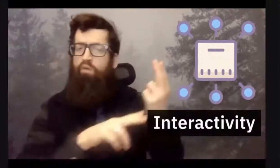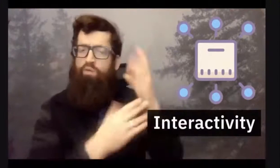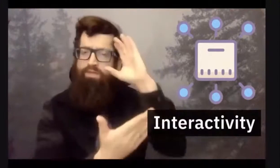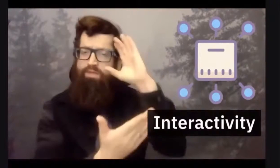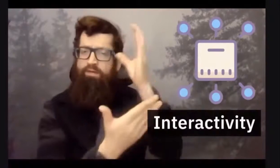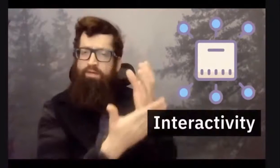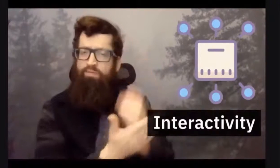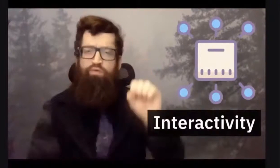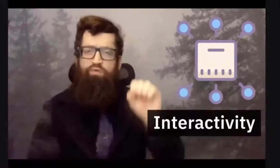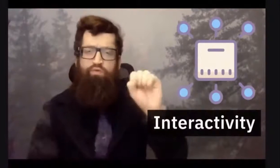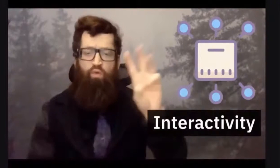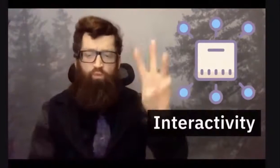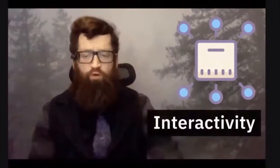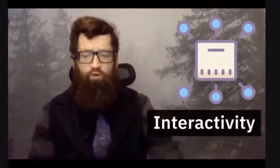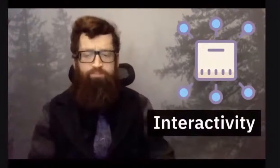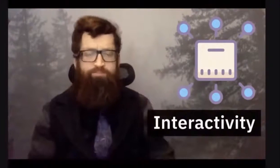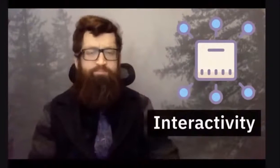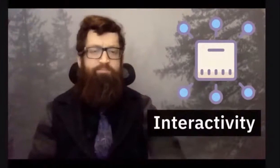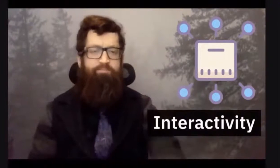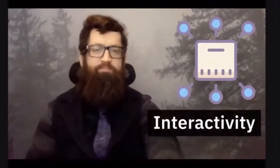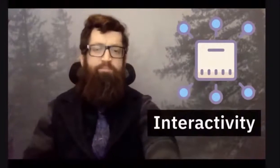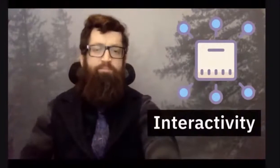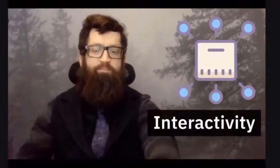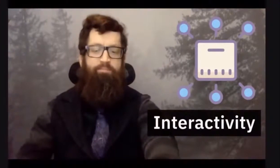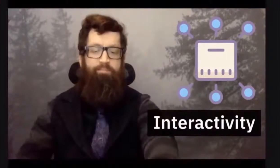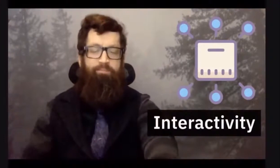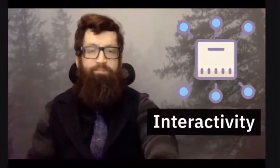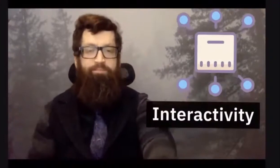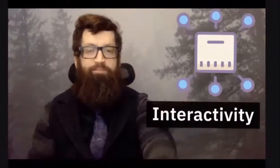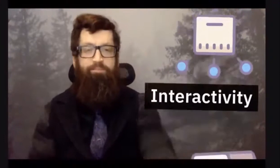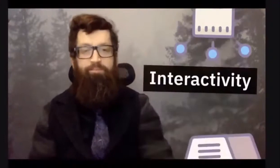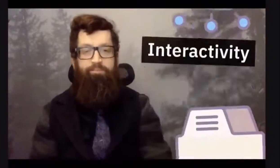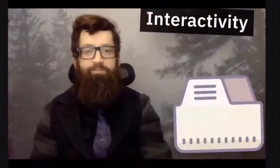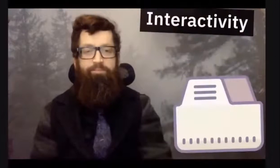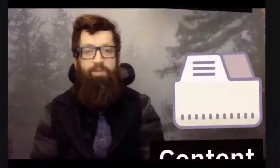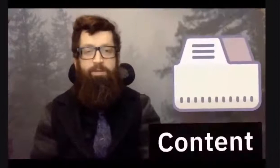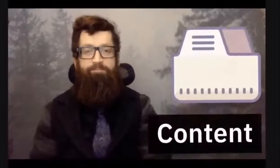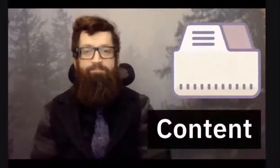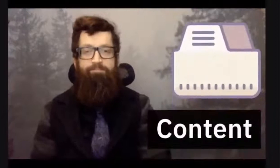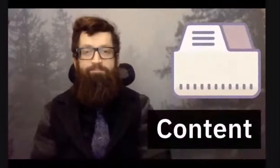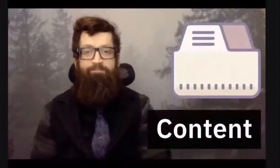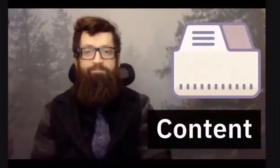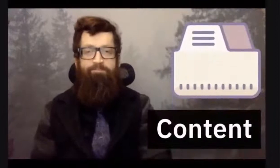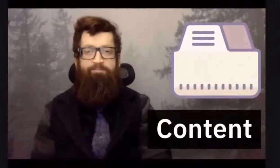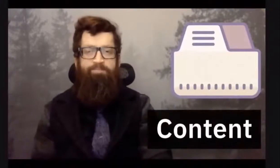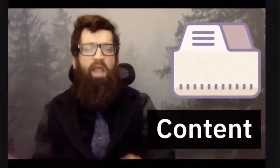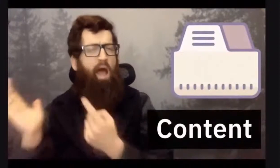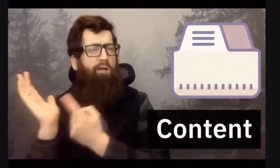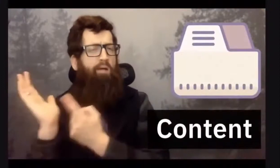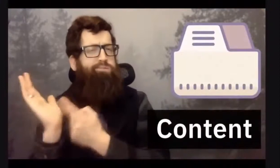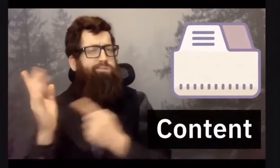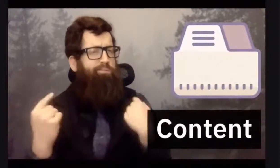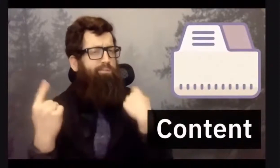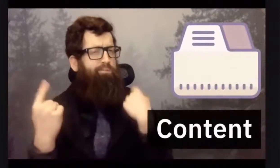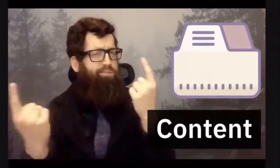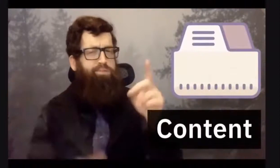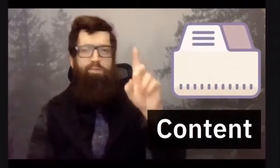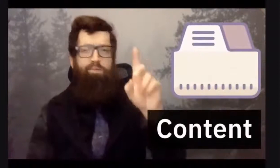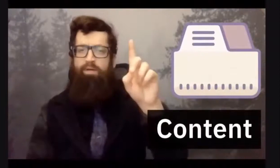Hasta ahora he hablado de las funciones de diseño del ebook. Ahora vamos a ver específicamente el